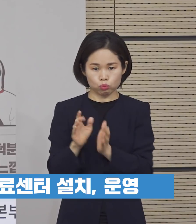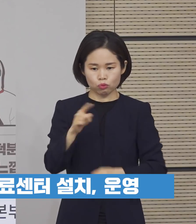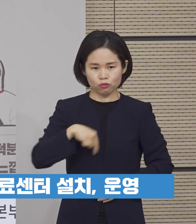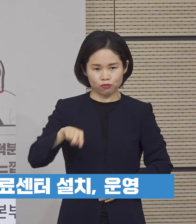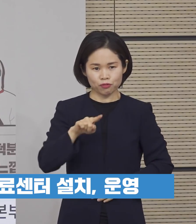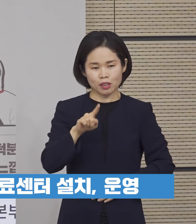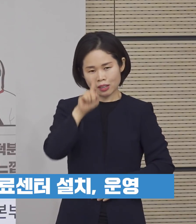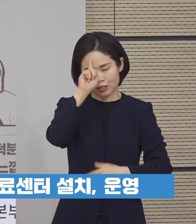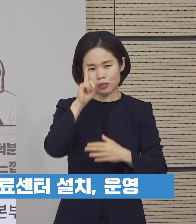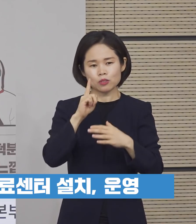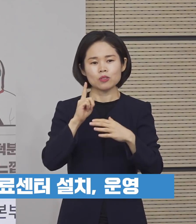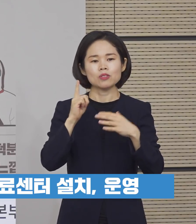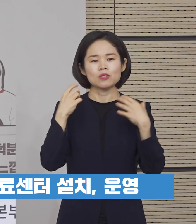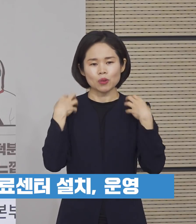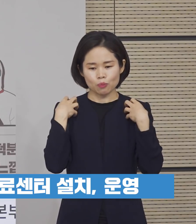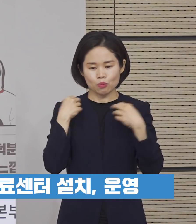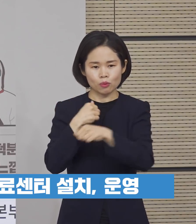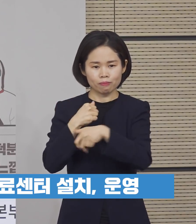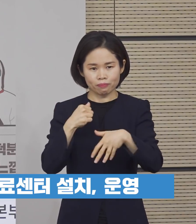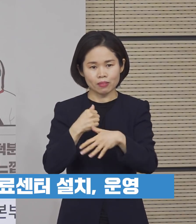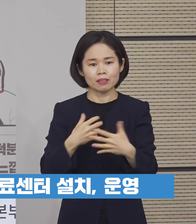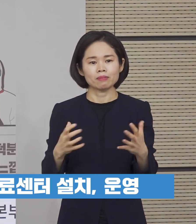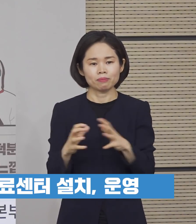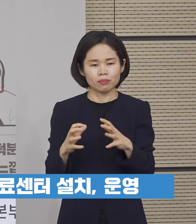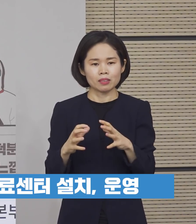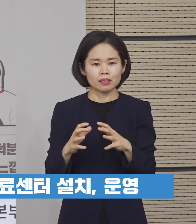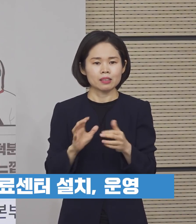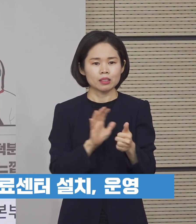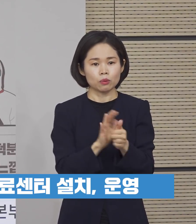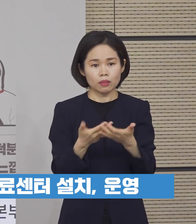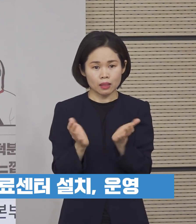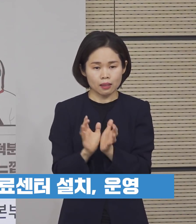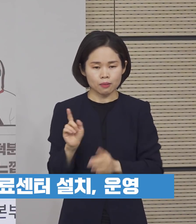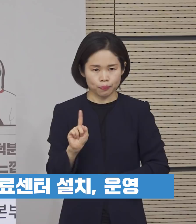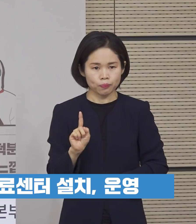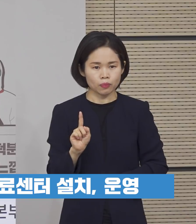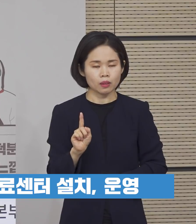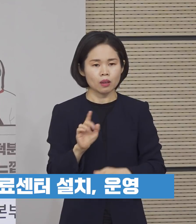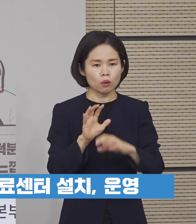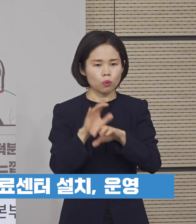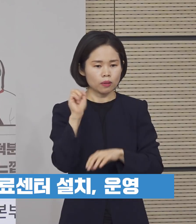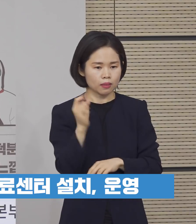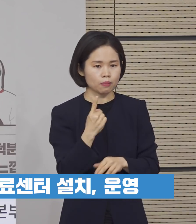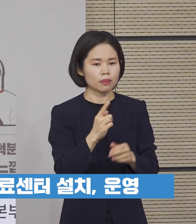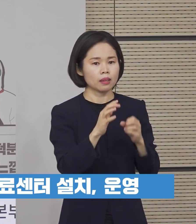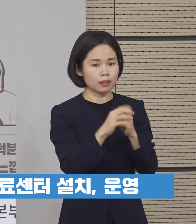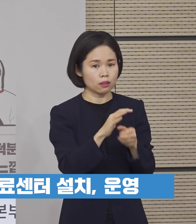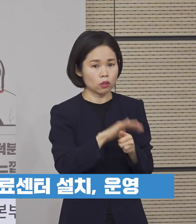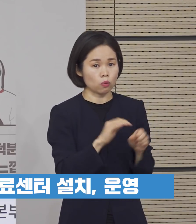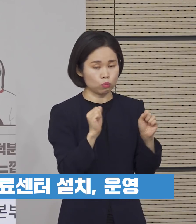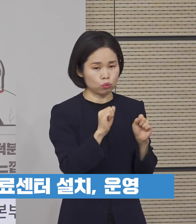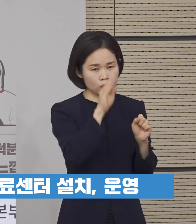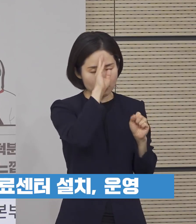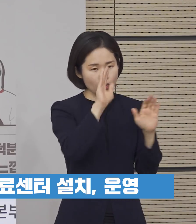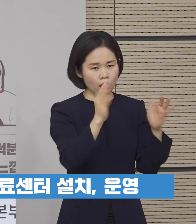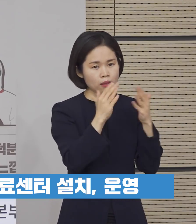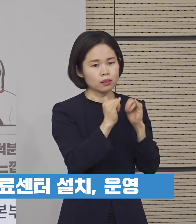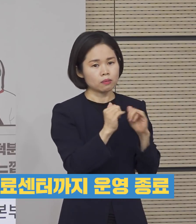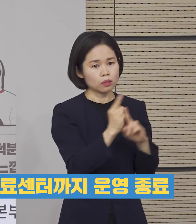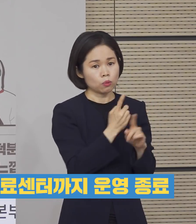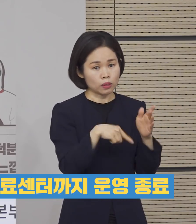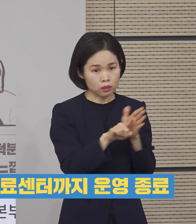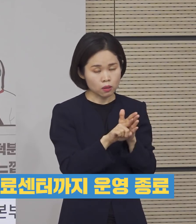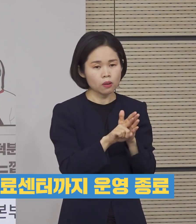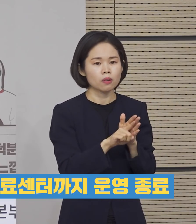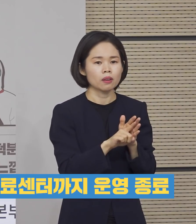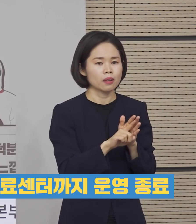보건복지부와 행정안전부 등으로 구성된 범정부 합동지원단은 코로나19로 인한 대구 경북